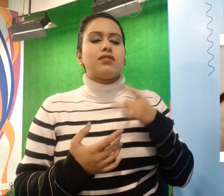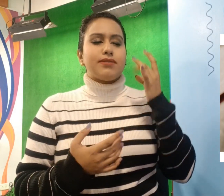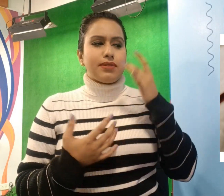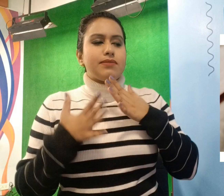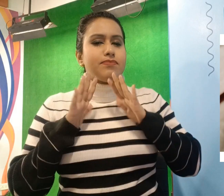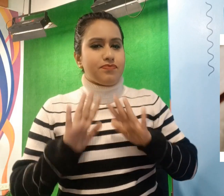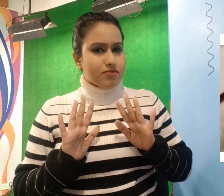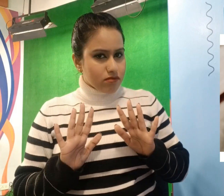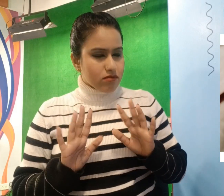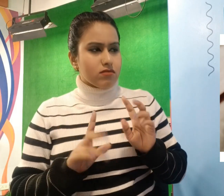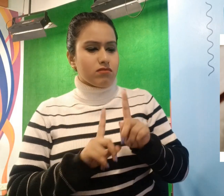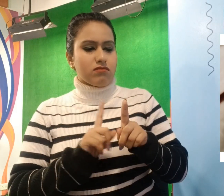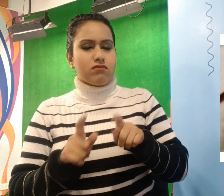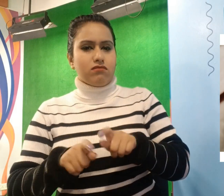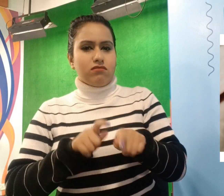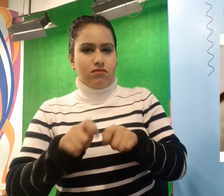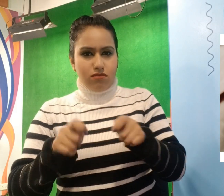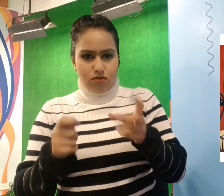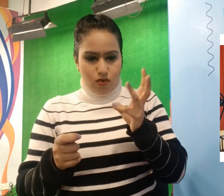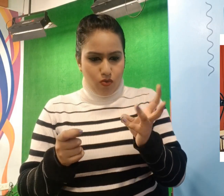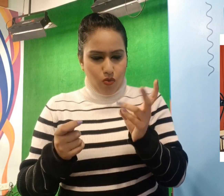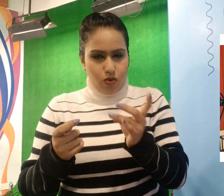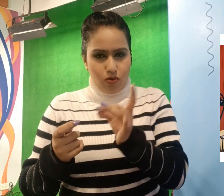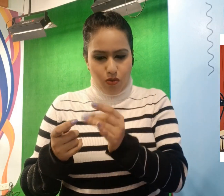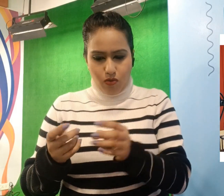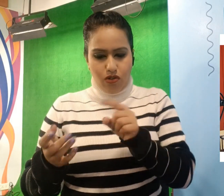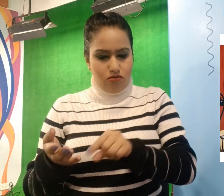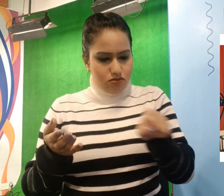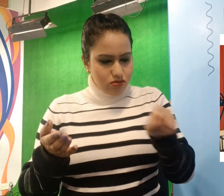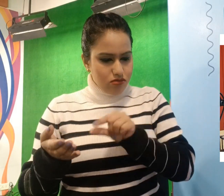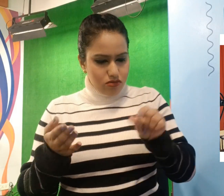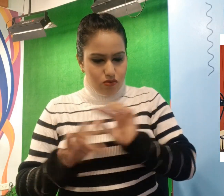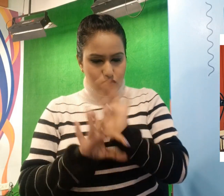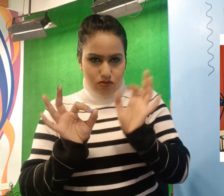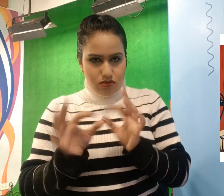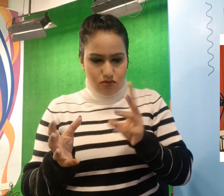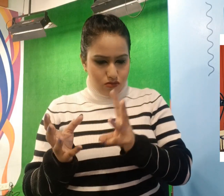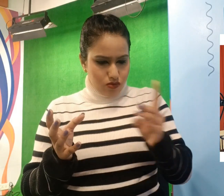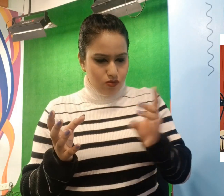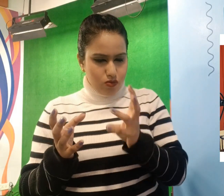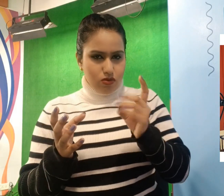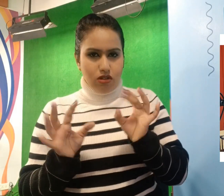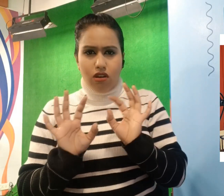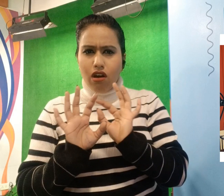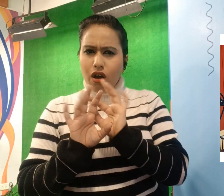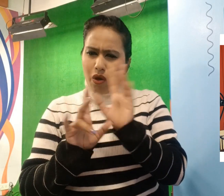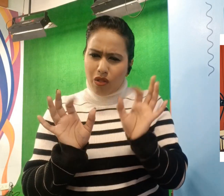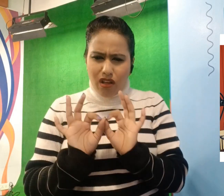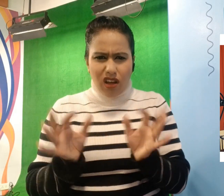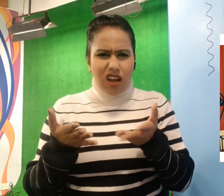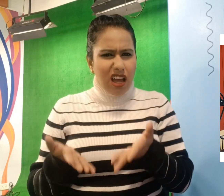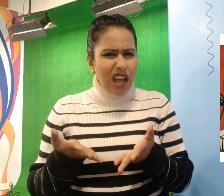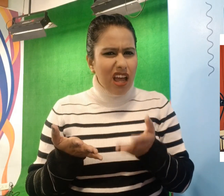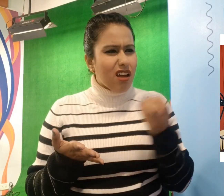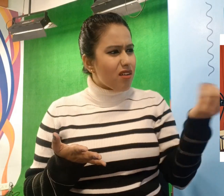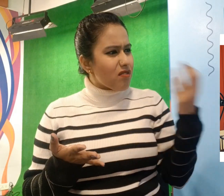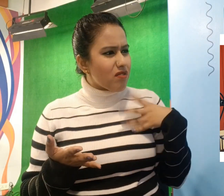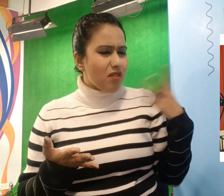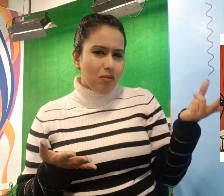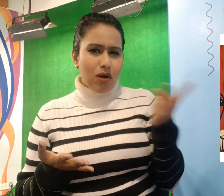उसने थोड़ा सा अपना गुस्सा शांत किया और उस मखमली थैली को निकाला, सारे हीरे गिनना शुरू किए कि पूरे हैं कि नहीं है। पूरे हीरे